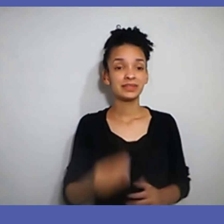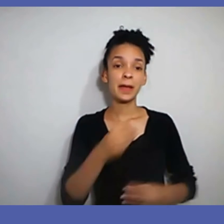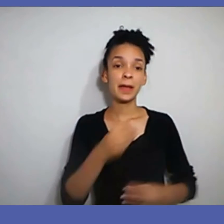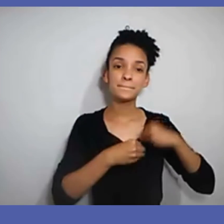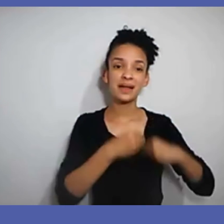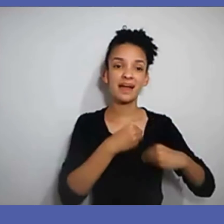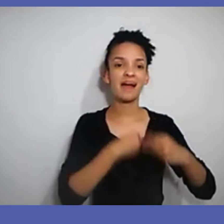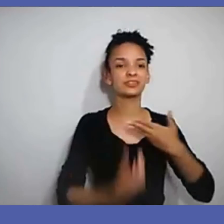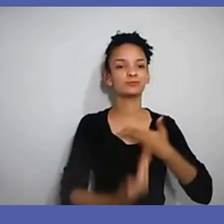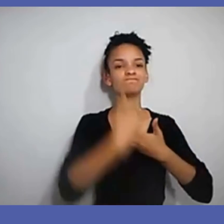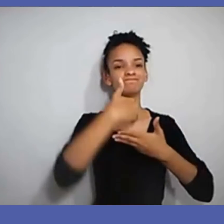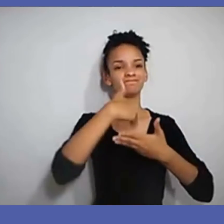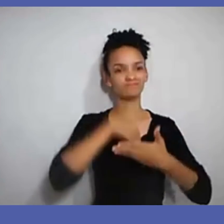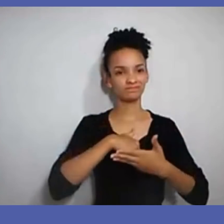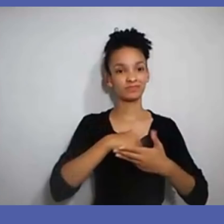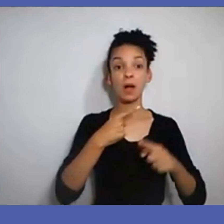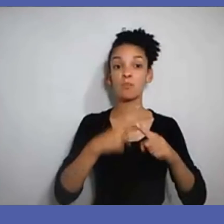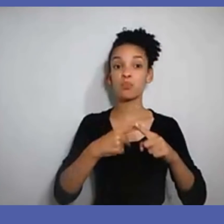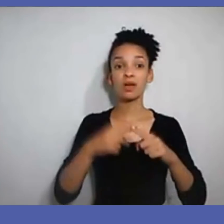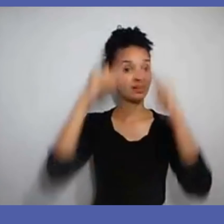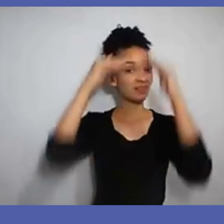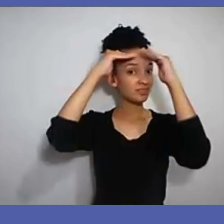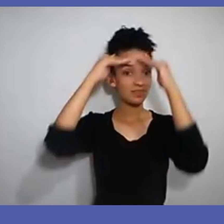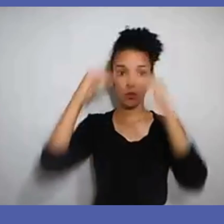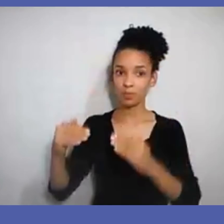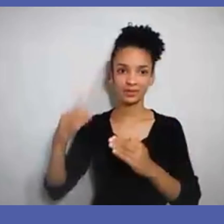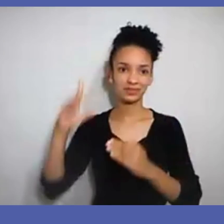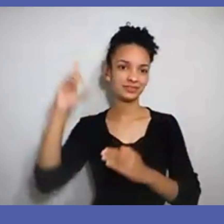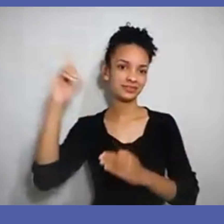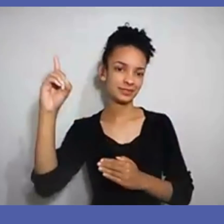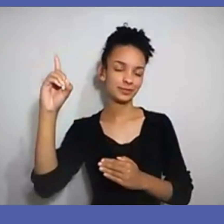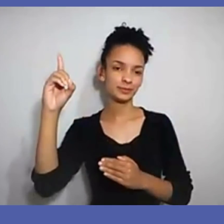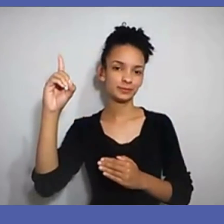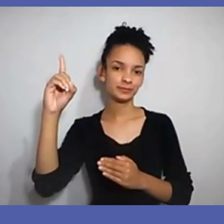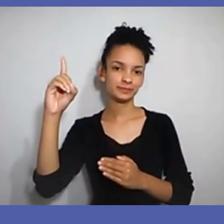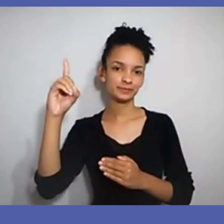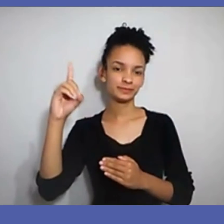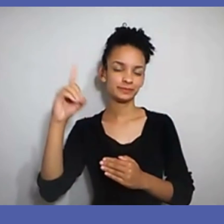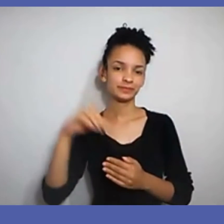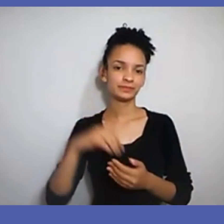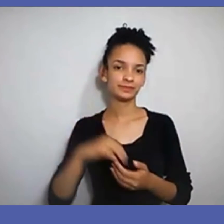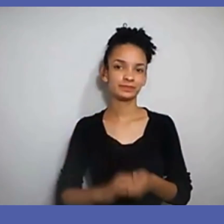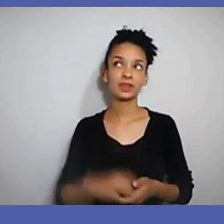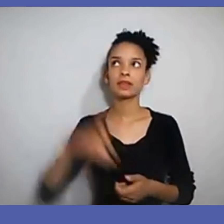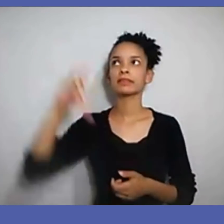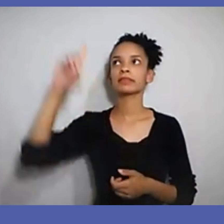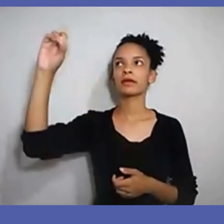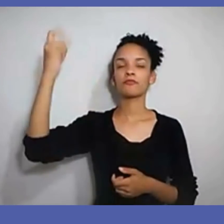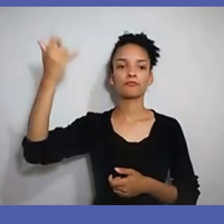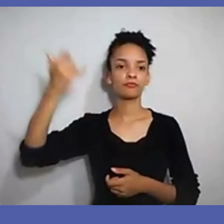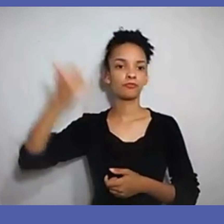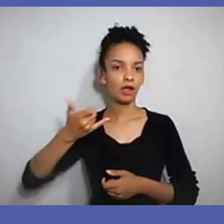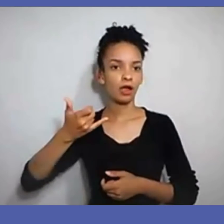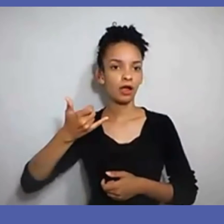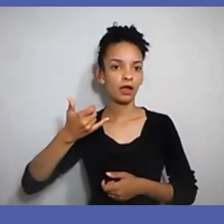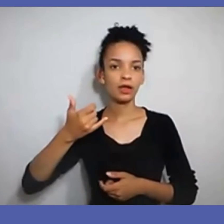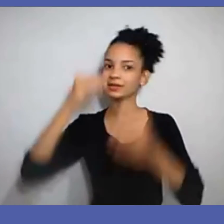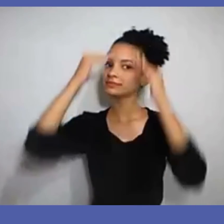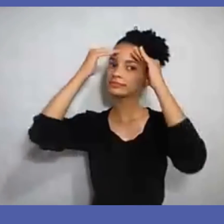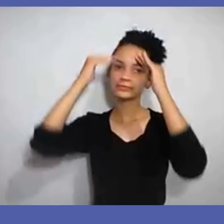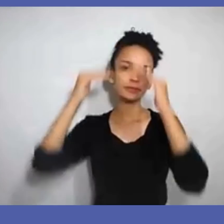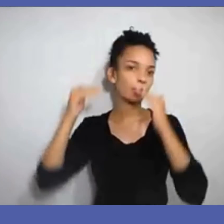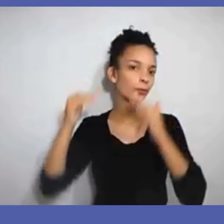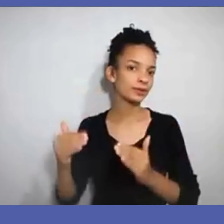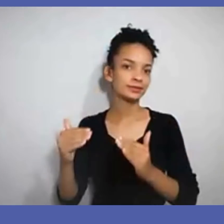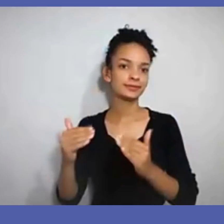desobediência do homem, de ter transgredido contra a palavra de Deus, que Deus disse para não comer da árvore